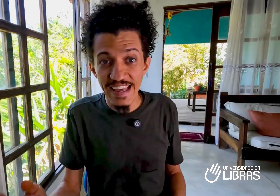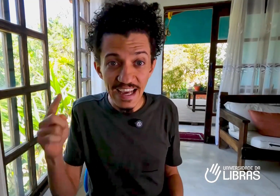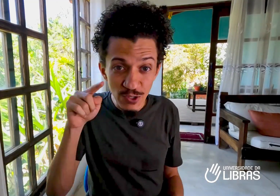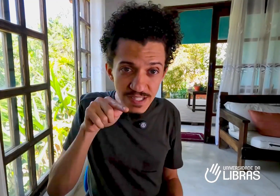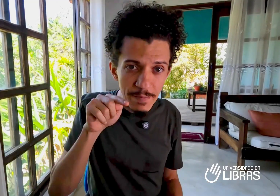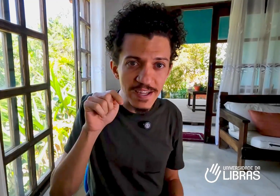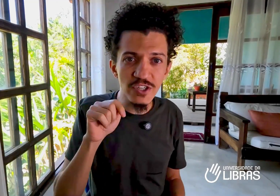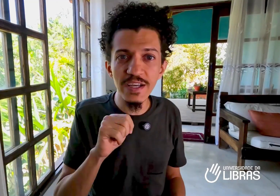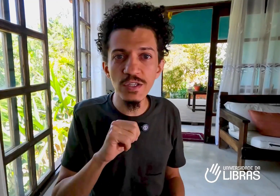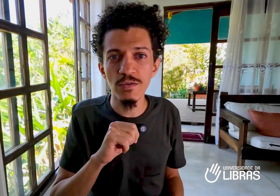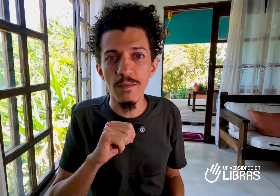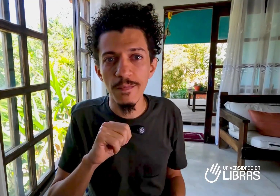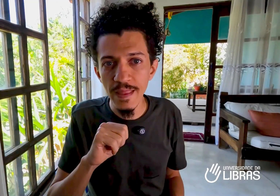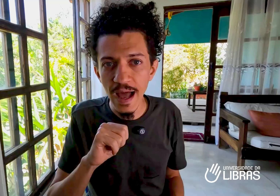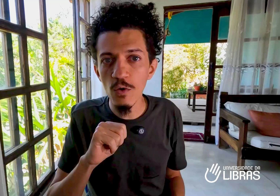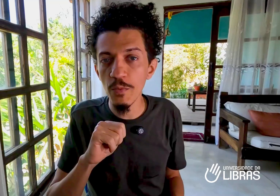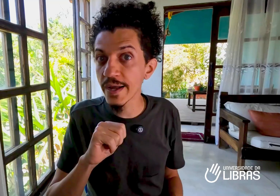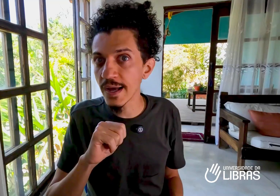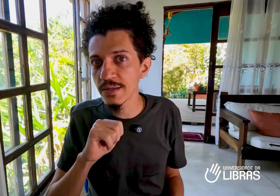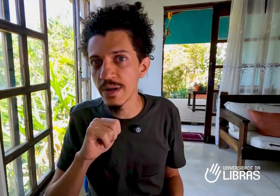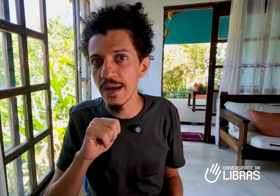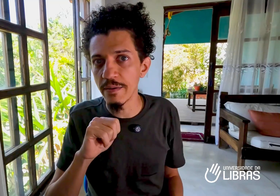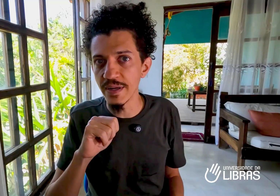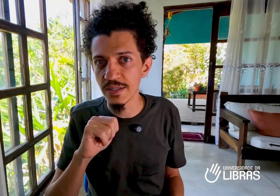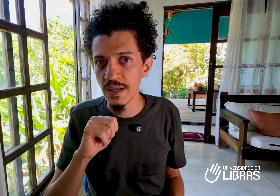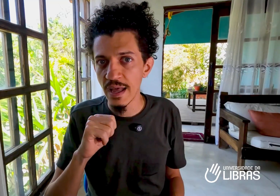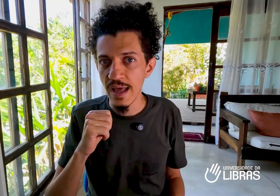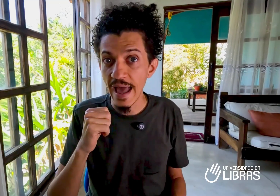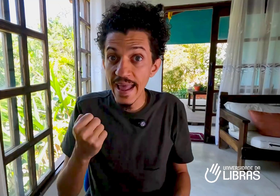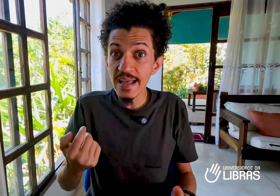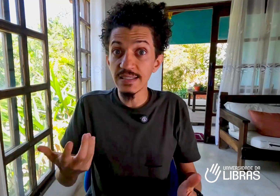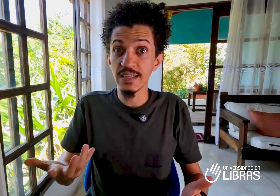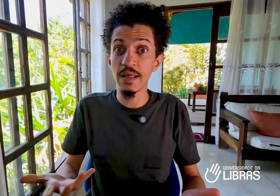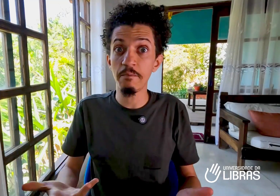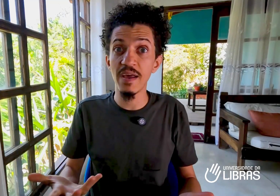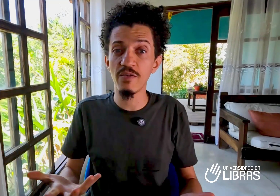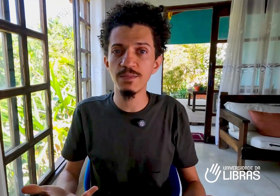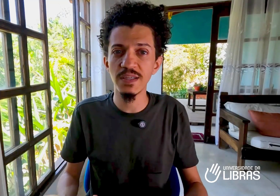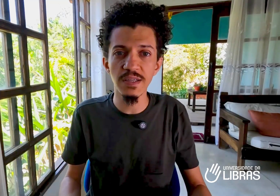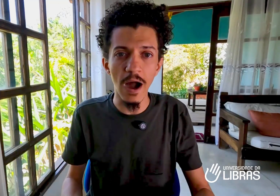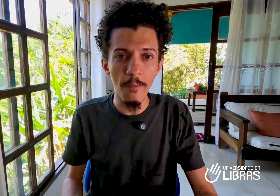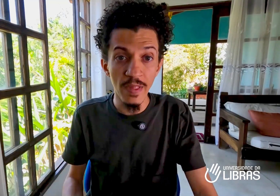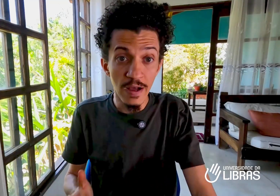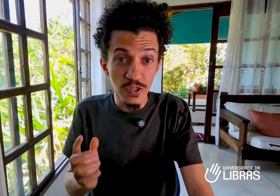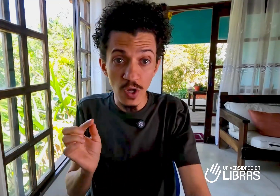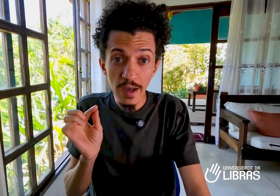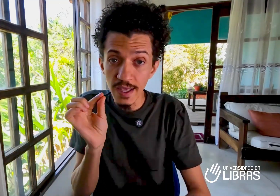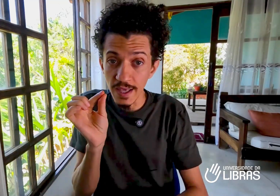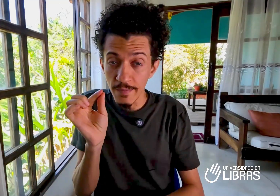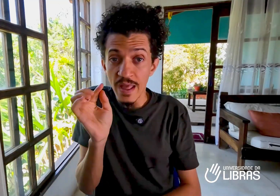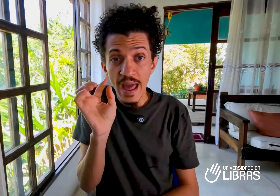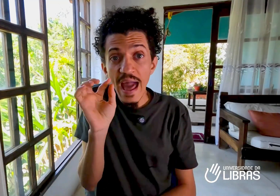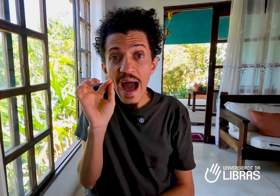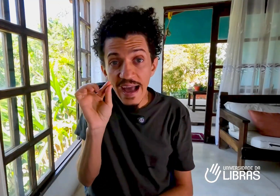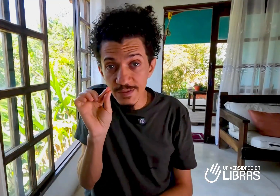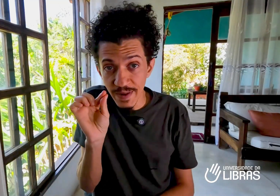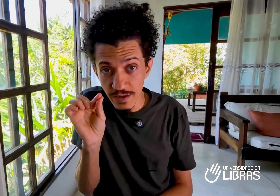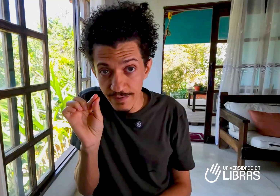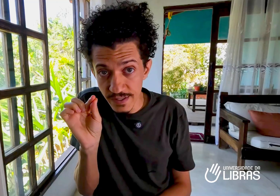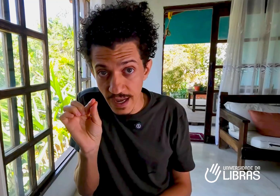é justamente isso na comunicação na Libras. É esse tempero especial. Só que a expressão